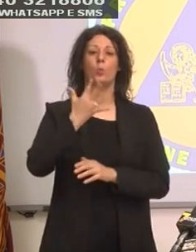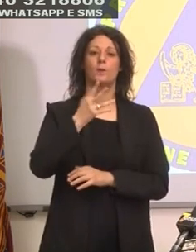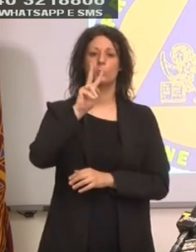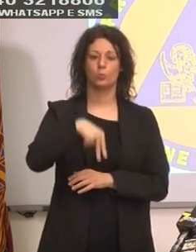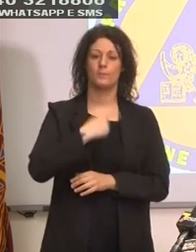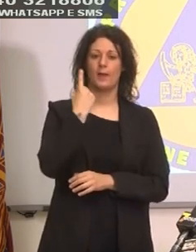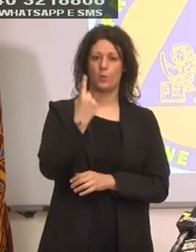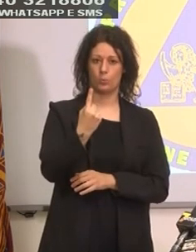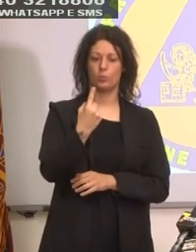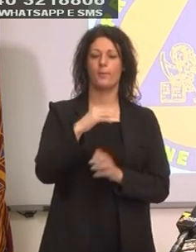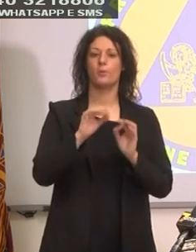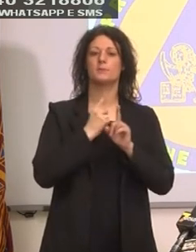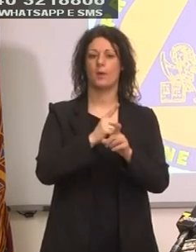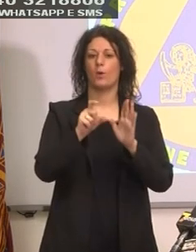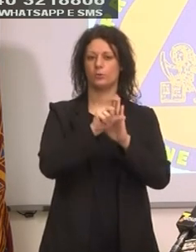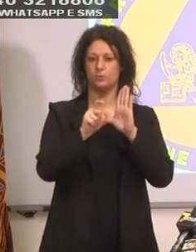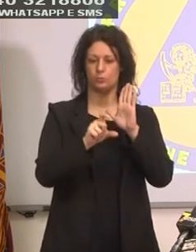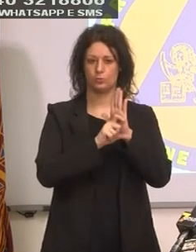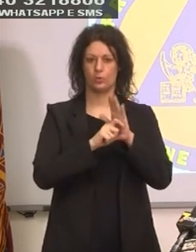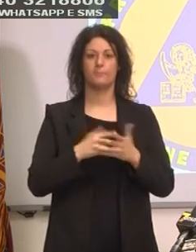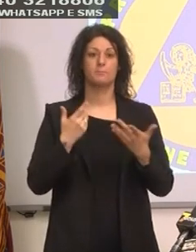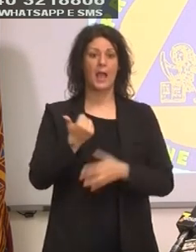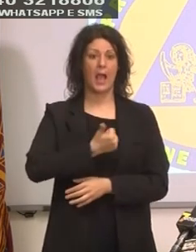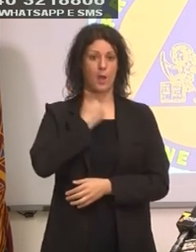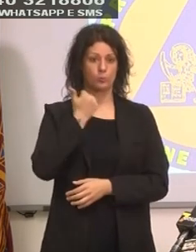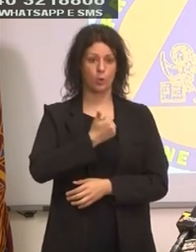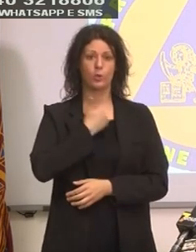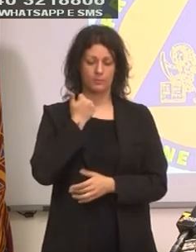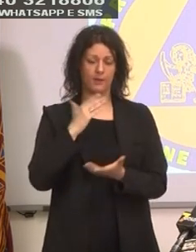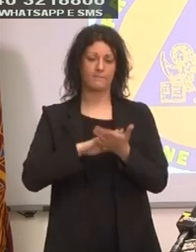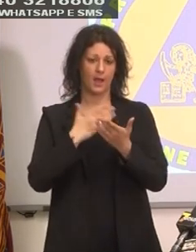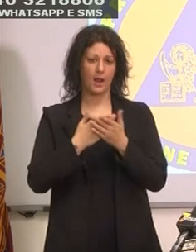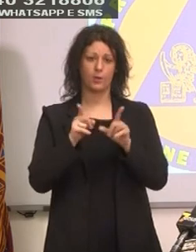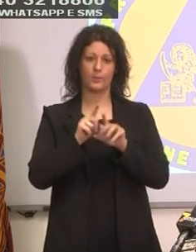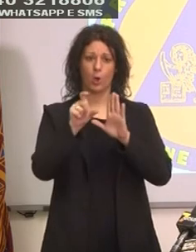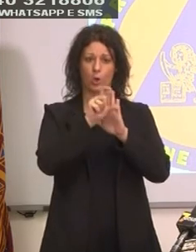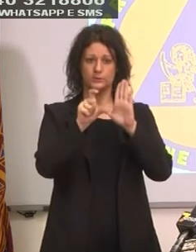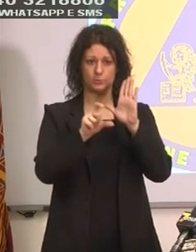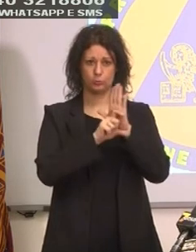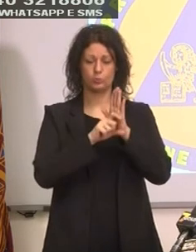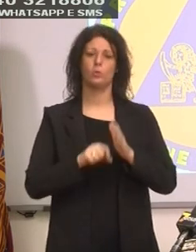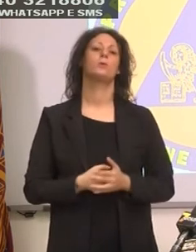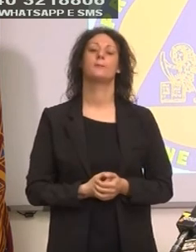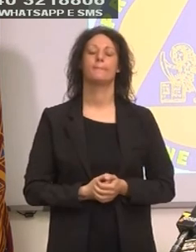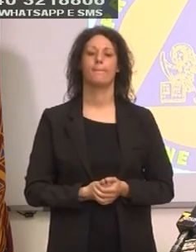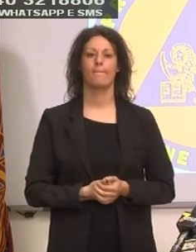della Costituzione. L'autonomia è costituzionale, lo dico a quelli che magari si sentono più italiani di altri,